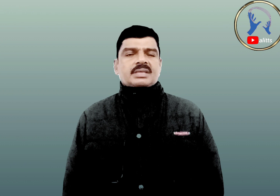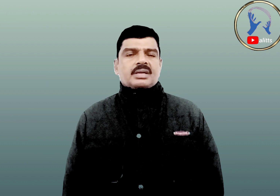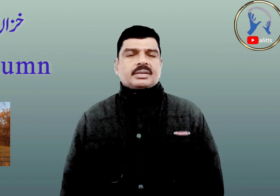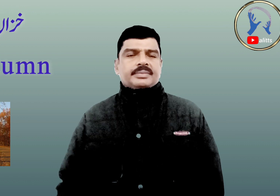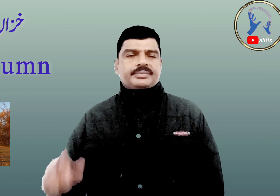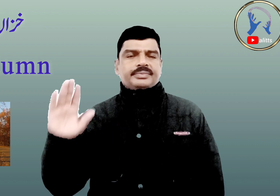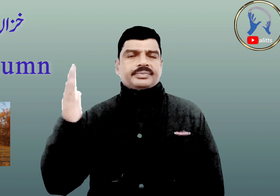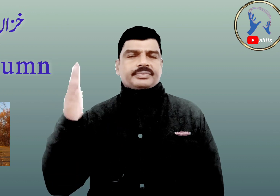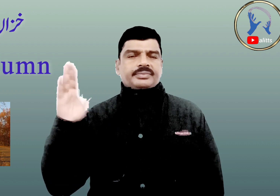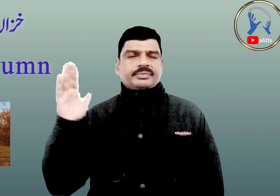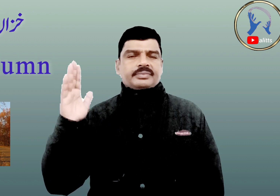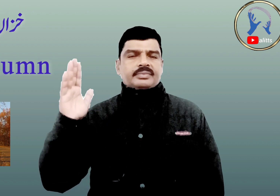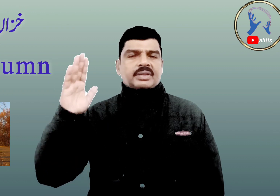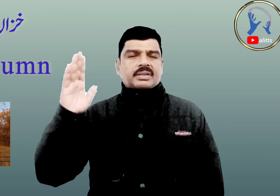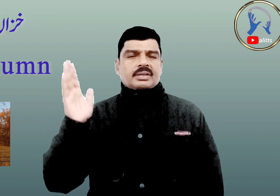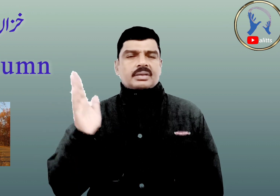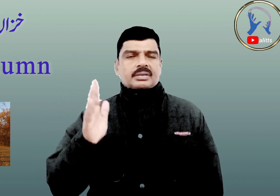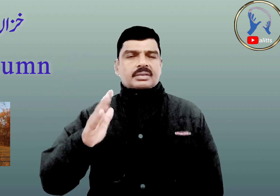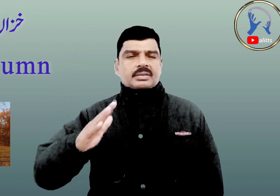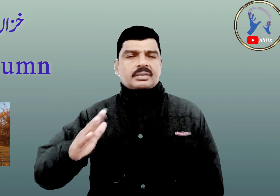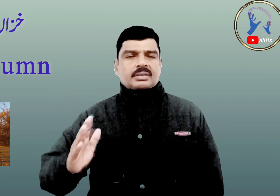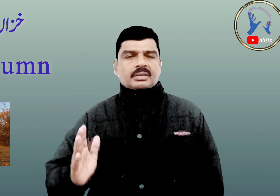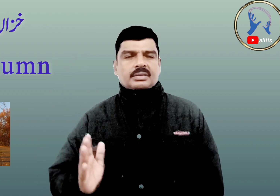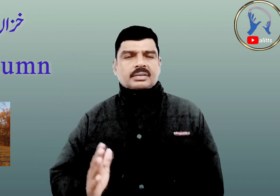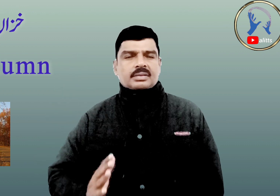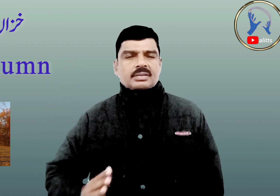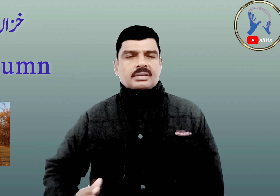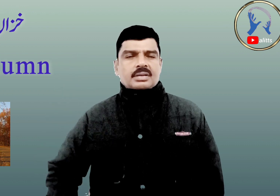खजां। पत्ता गिरना।